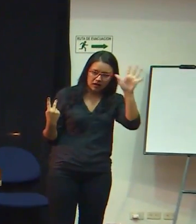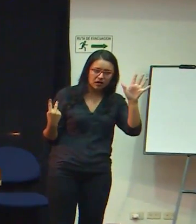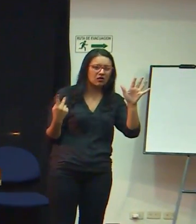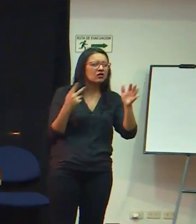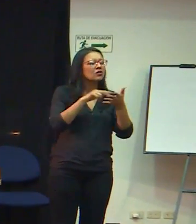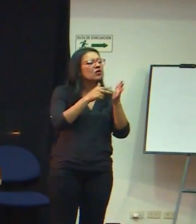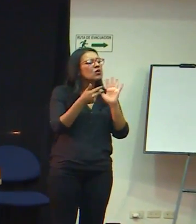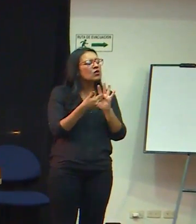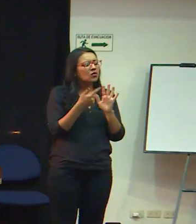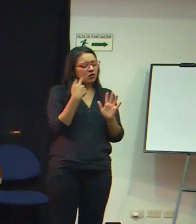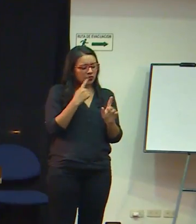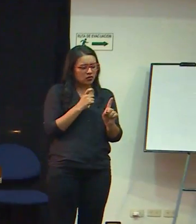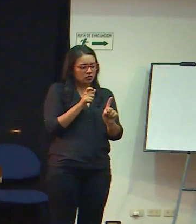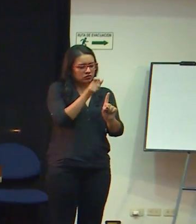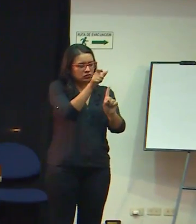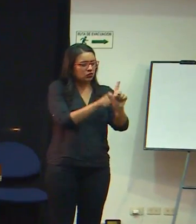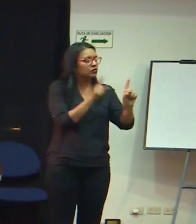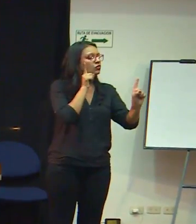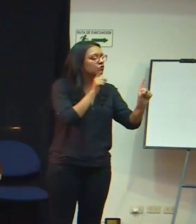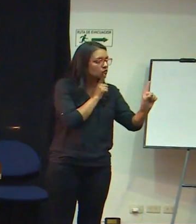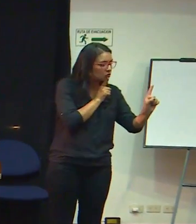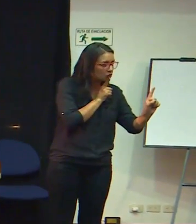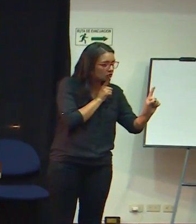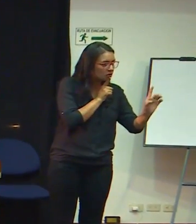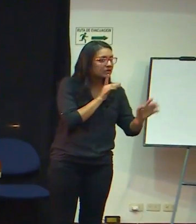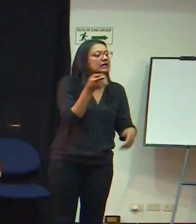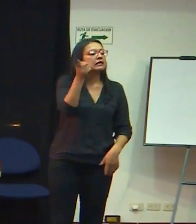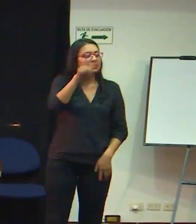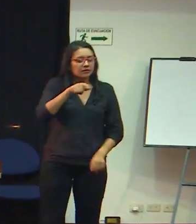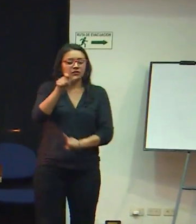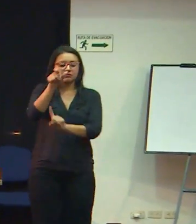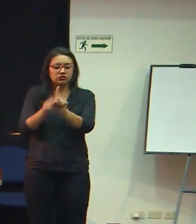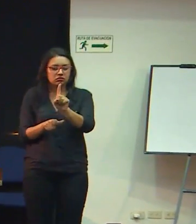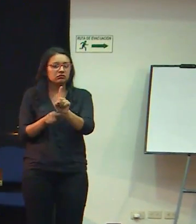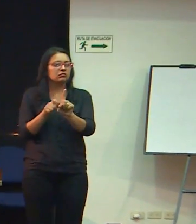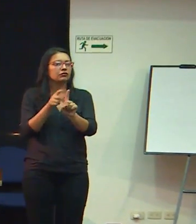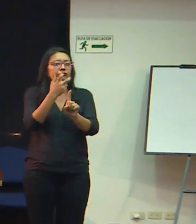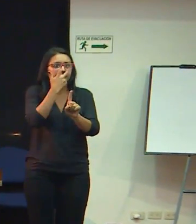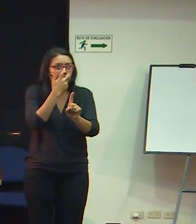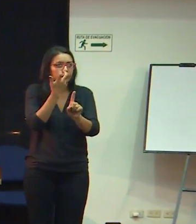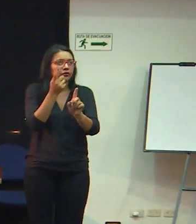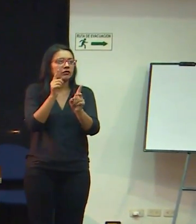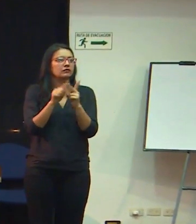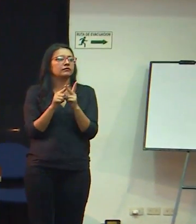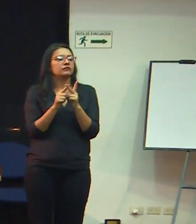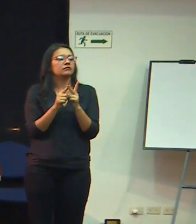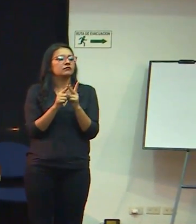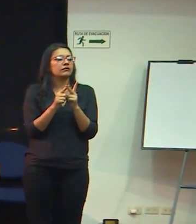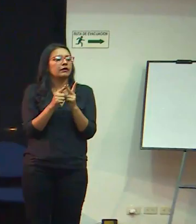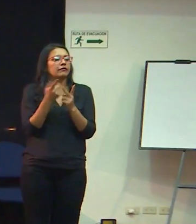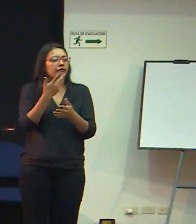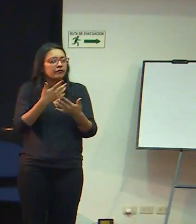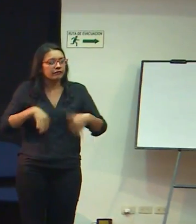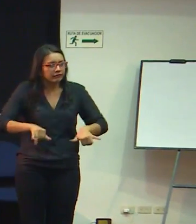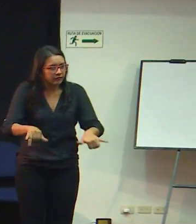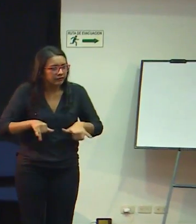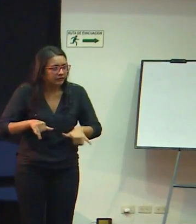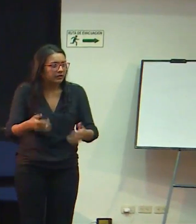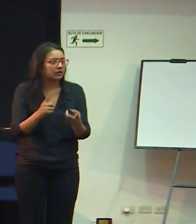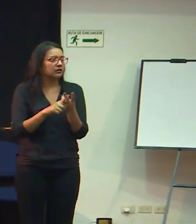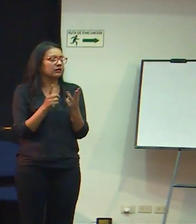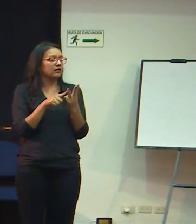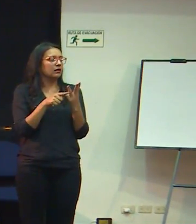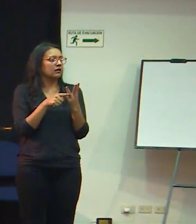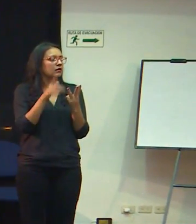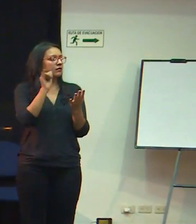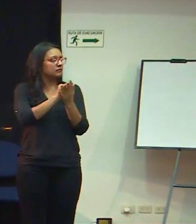tiene no solo el sujeto sordo, sino el mismo sujeto con discapacidad visual, la población con discapacidades físicas, los chicos y